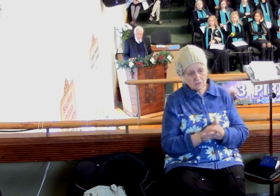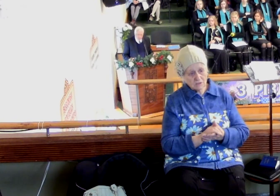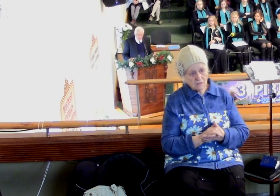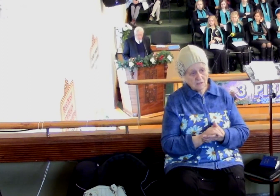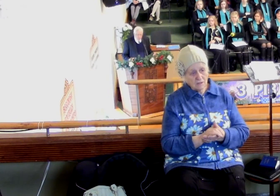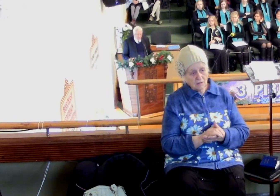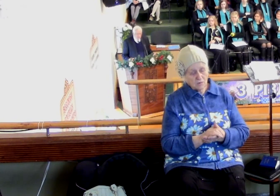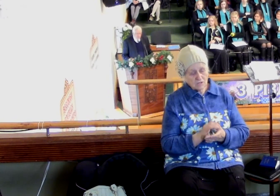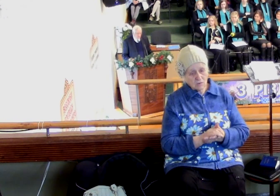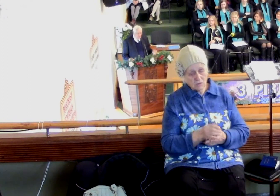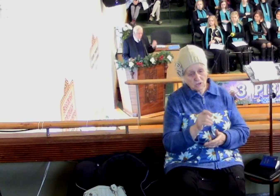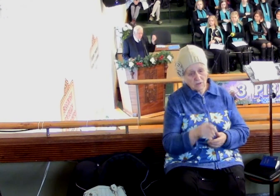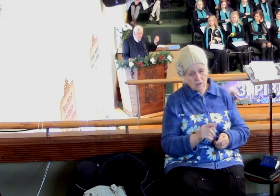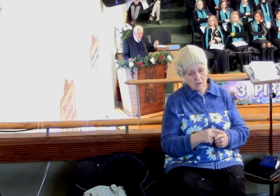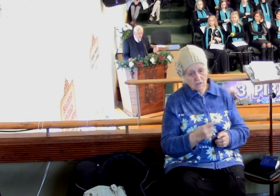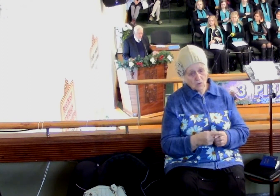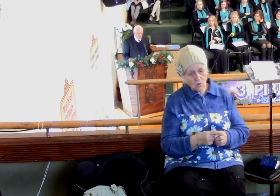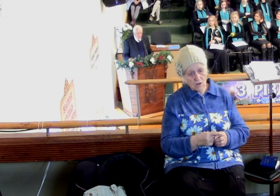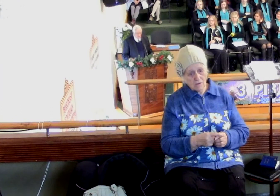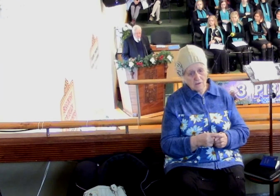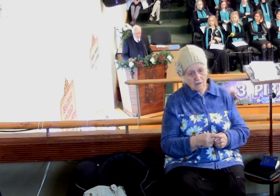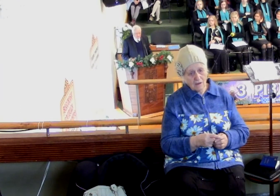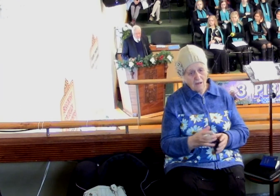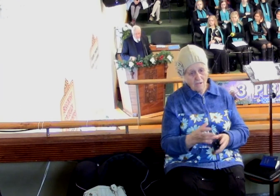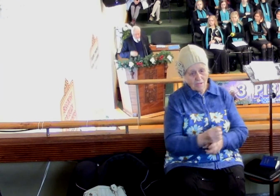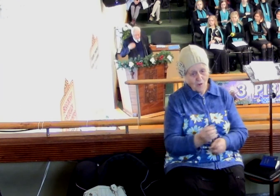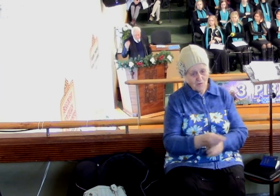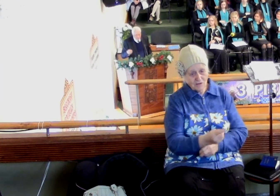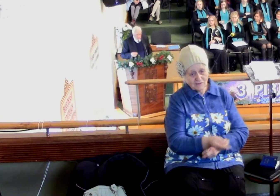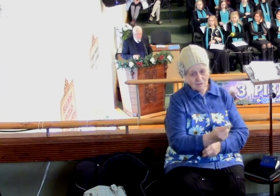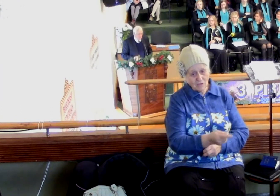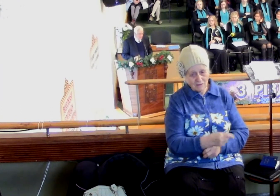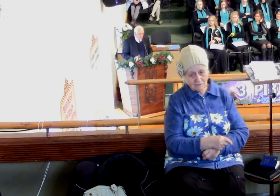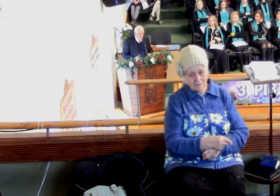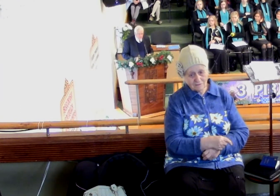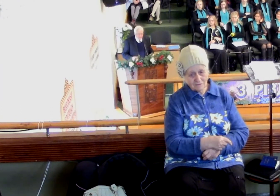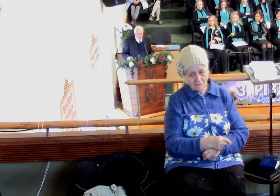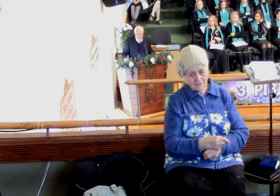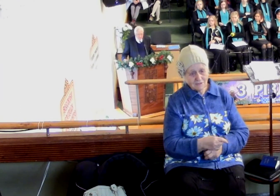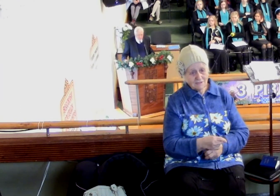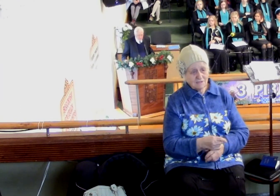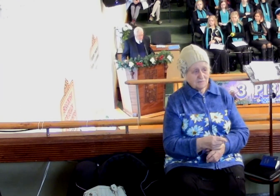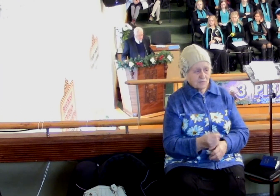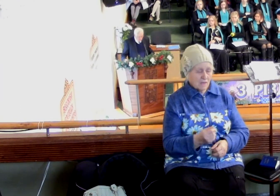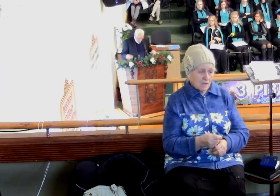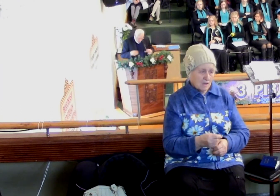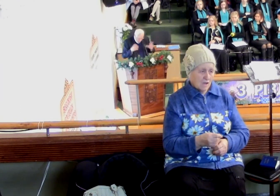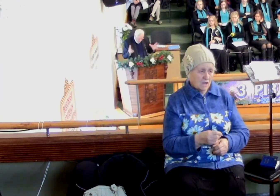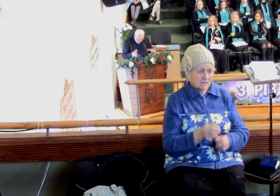был змееловом. Он добывал яд для того, чтобы потом продать аптекам для изготовления,